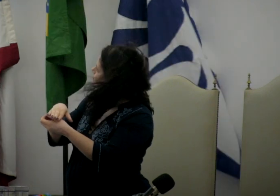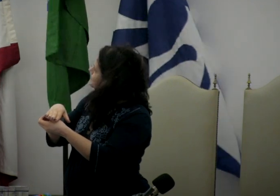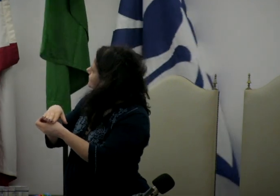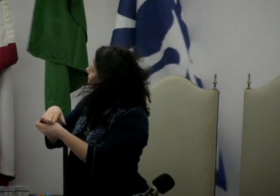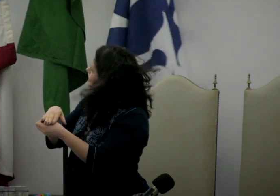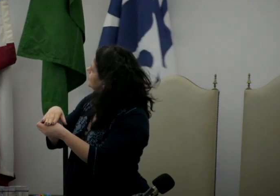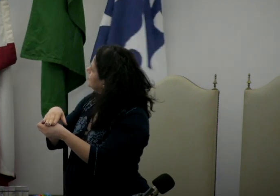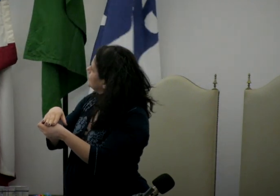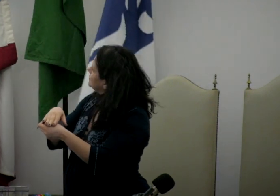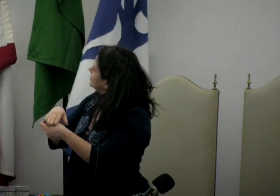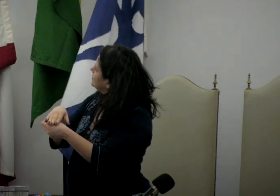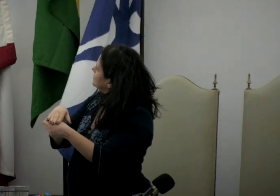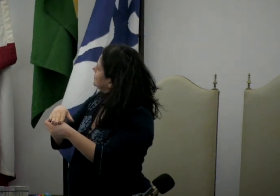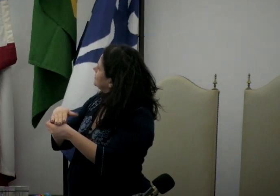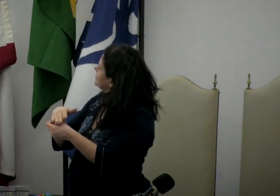Volta um pouco.